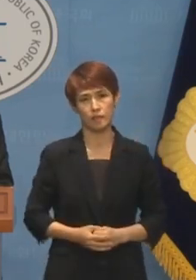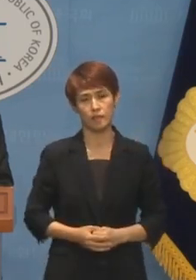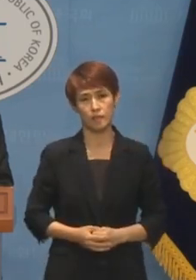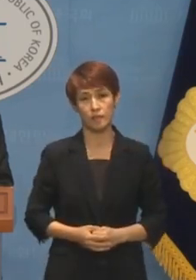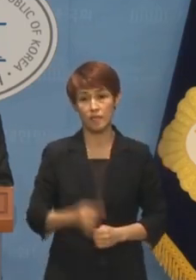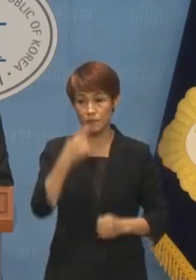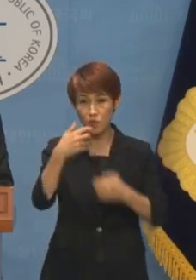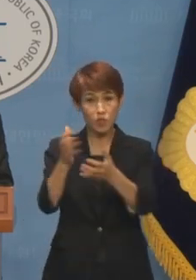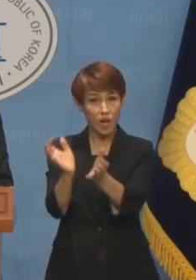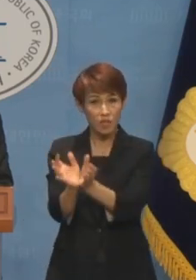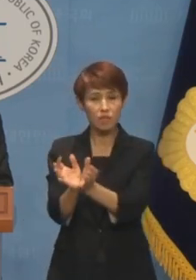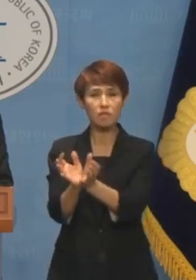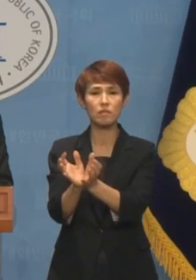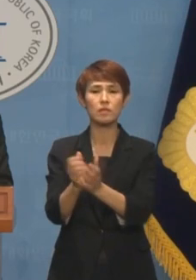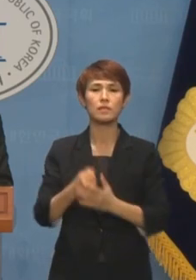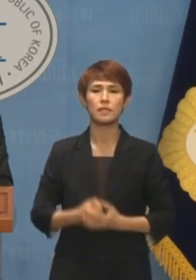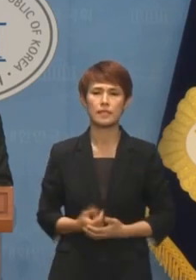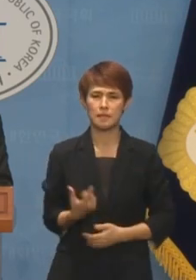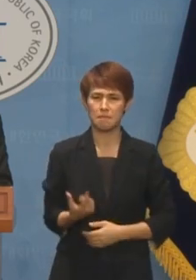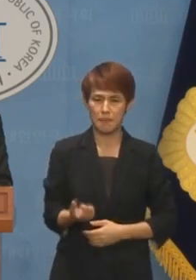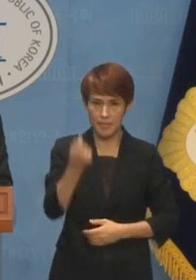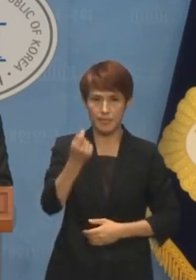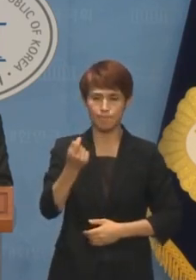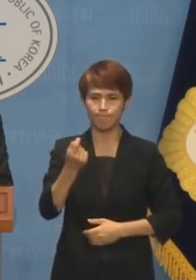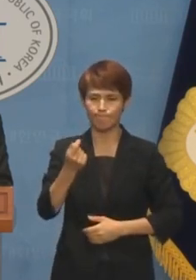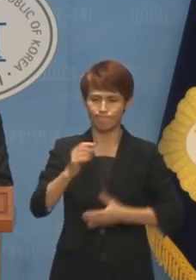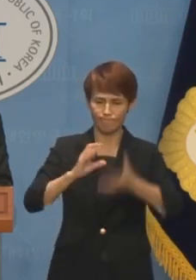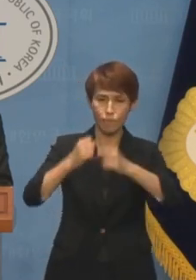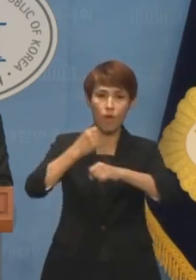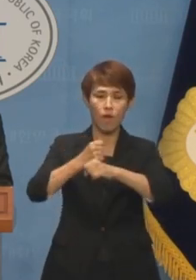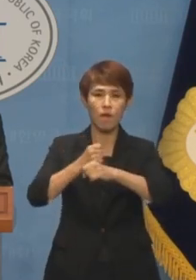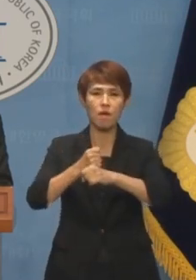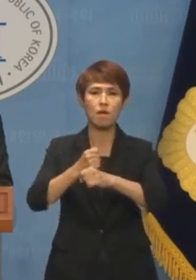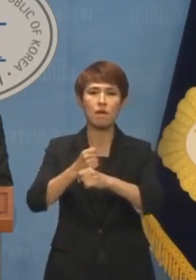더불어민주당은 국회 과방위원회를 신속하게 개최해